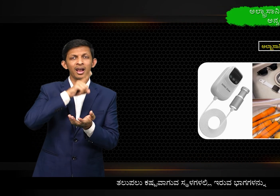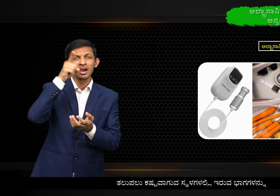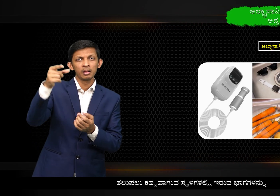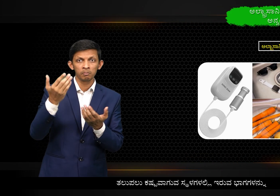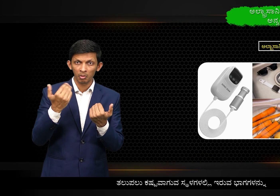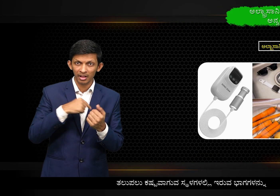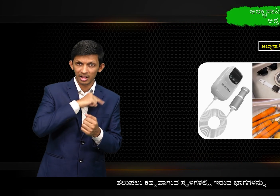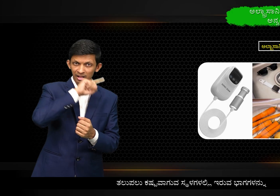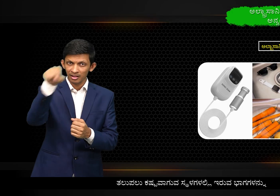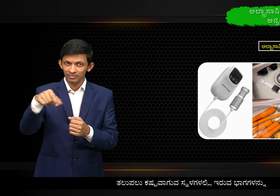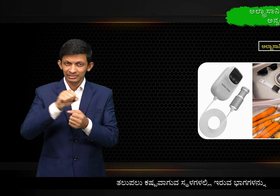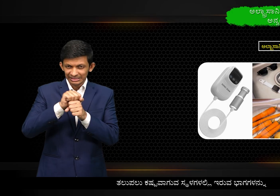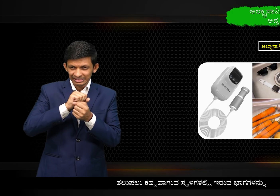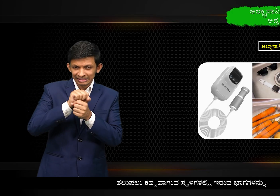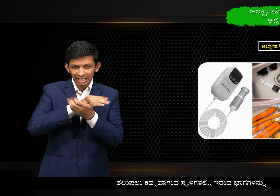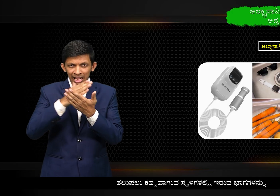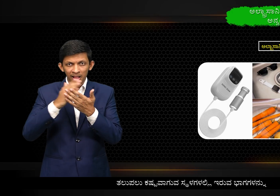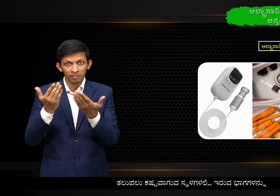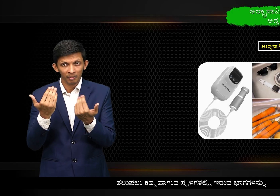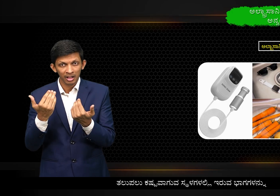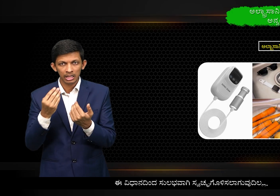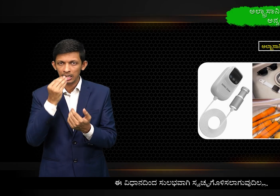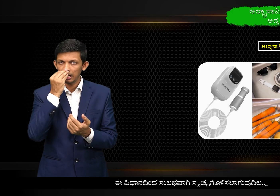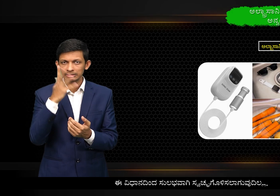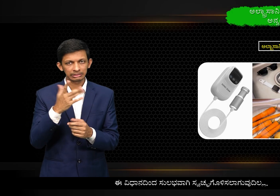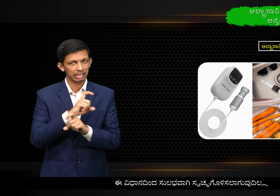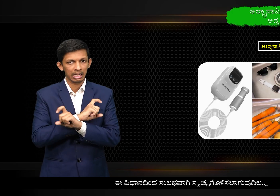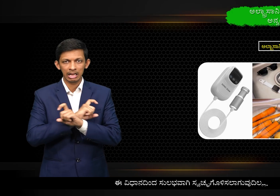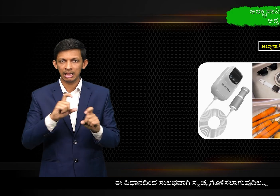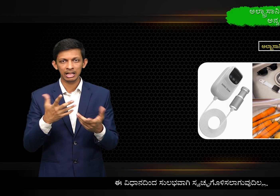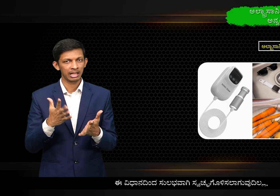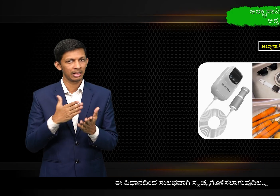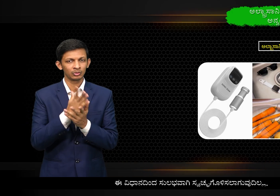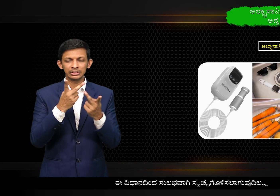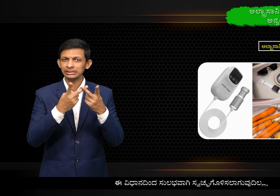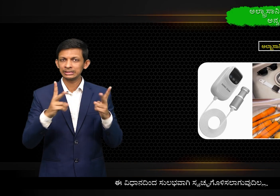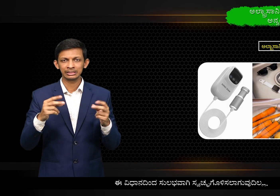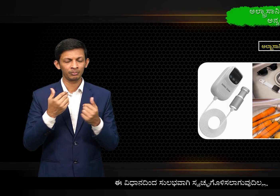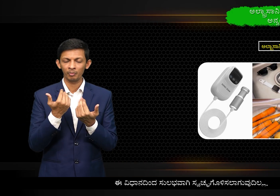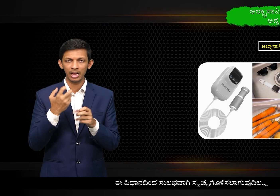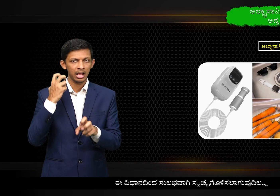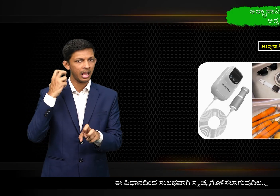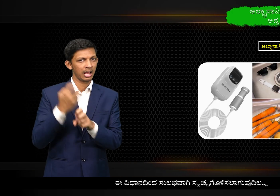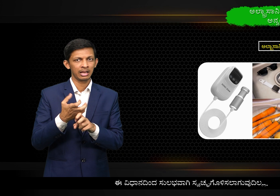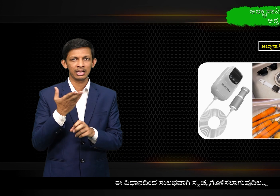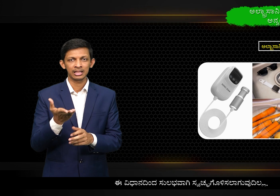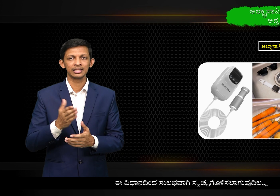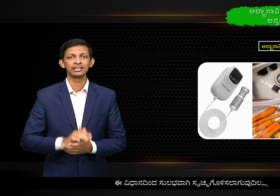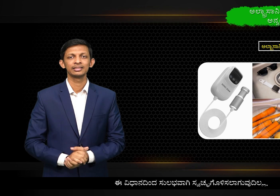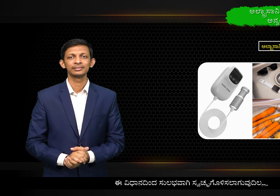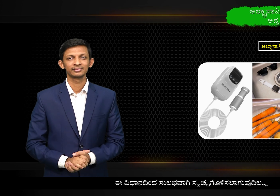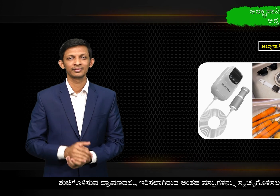ತಲುಪಲು ಕಷ್ಟವಾಗುವ ಸ್ಥಳಗಳಲ್ಲಿ ಇರುವ ಭಾಗಗಳನ್ನು ಈ ವಿಧಾನದಿಂದ ಸುಲಭವಾಗಿ ಸ್ವಚ್ಛಗೊಳಿಸಲಾಗುವುದಿಲ್ಲ.